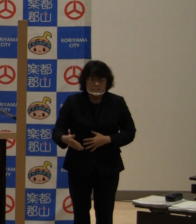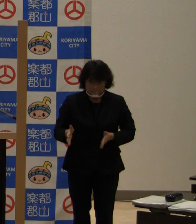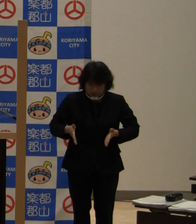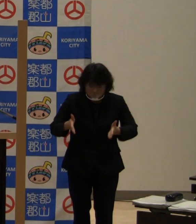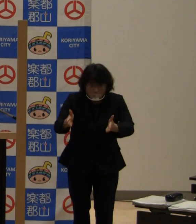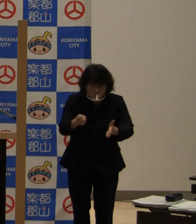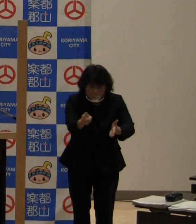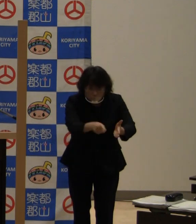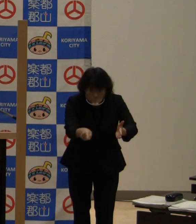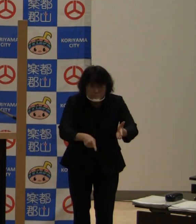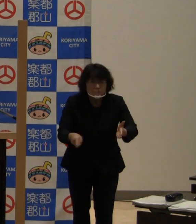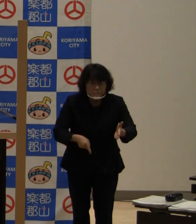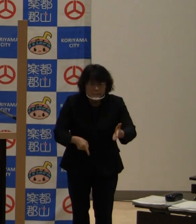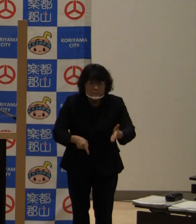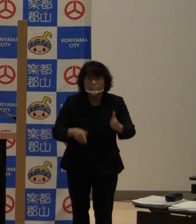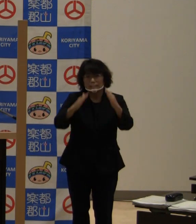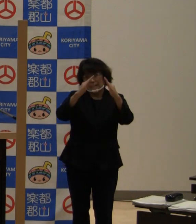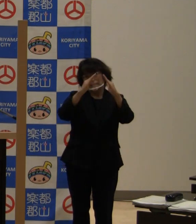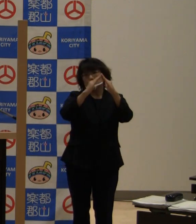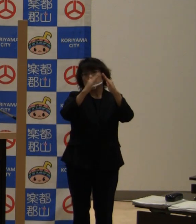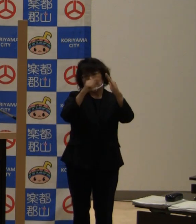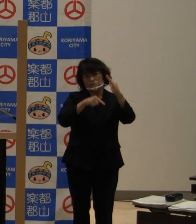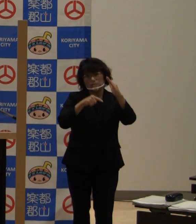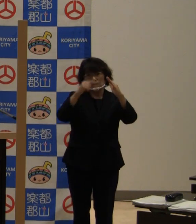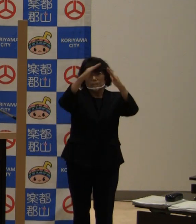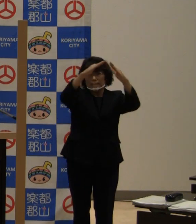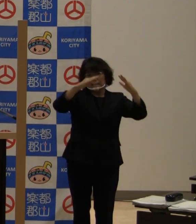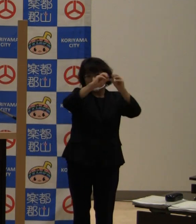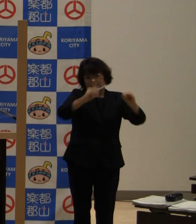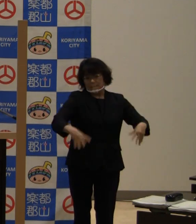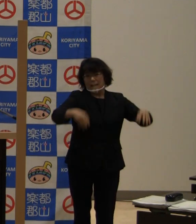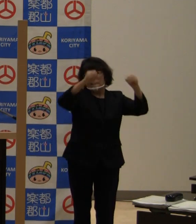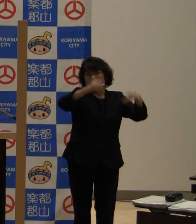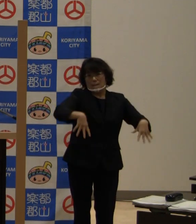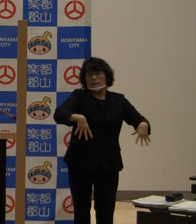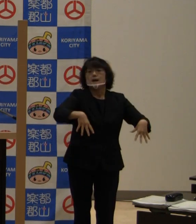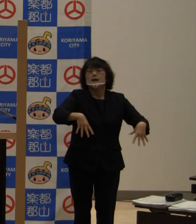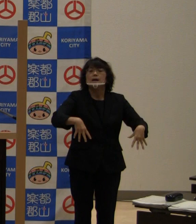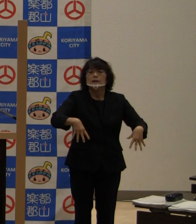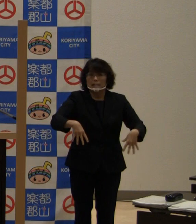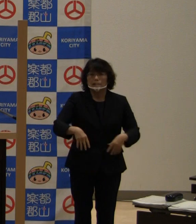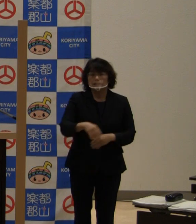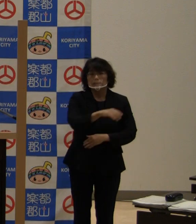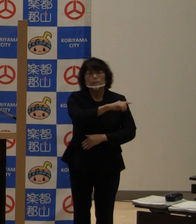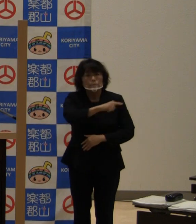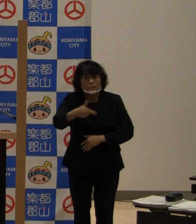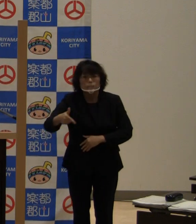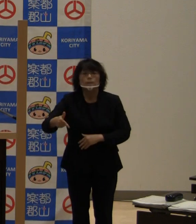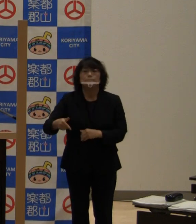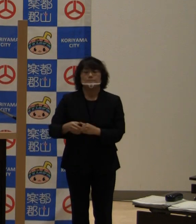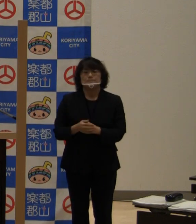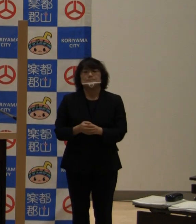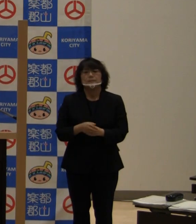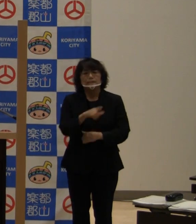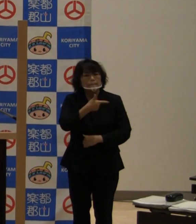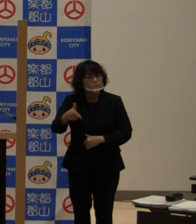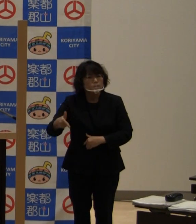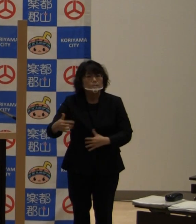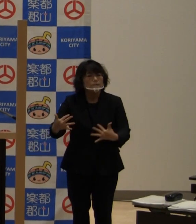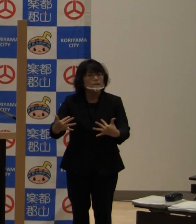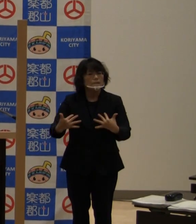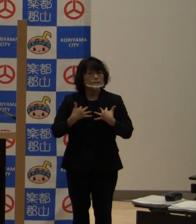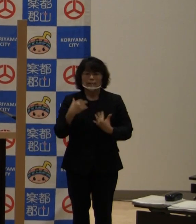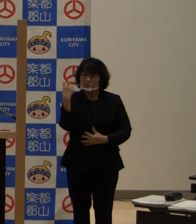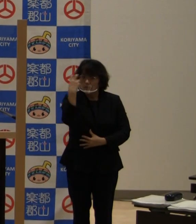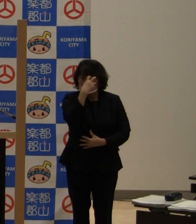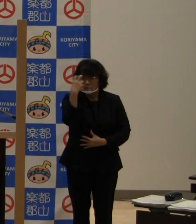また住宅においては瓦屋根の落下や塀の倒壊など多数の被害を確認いた